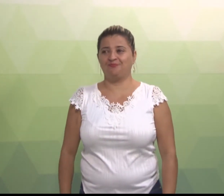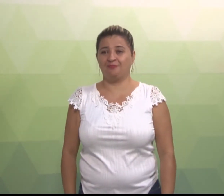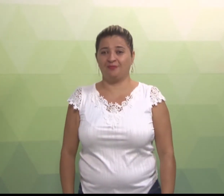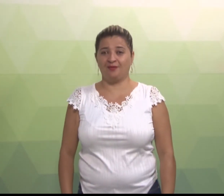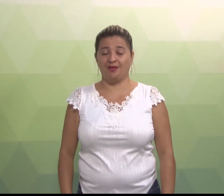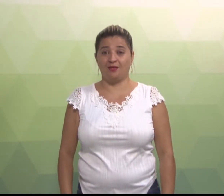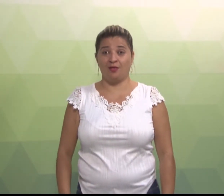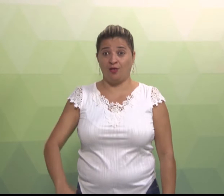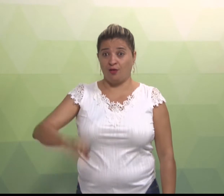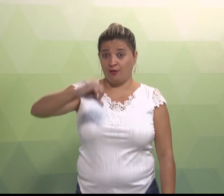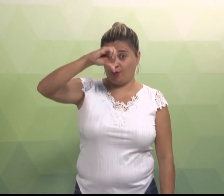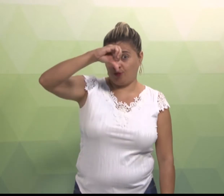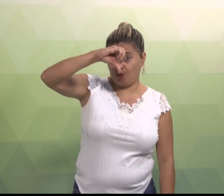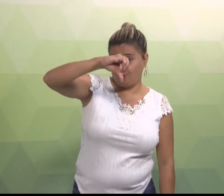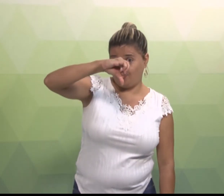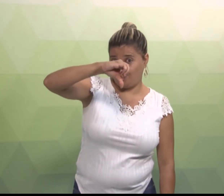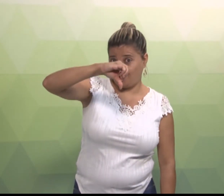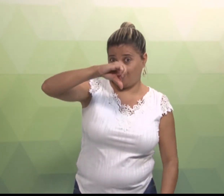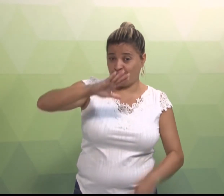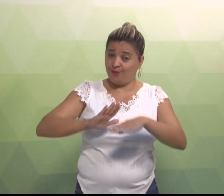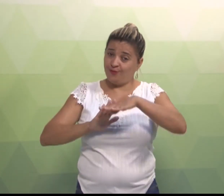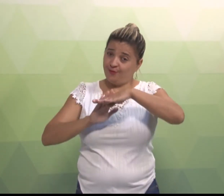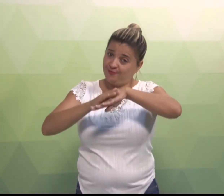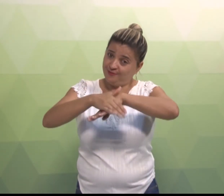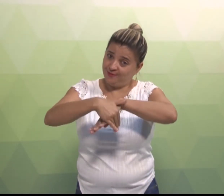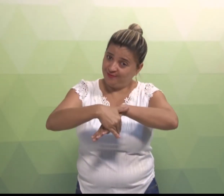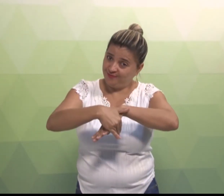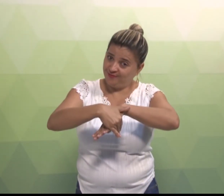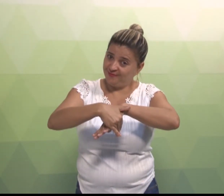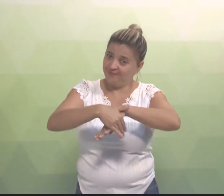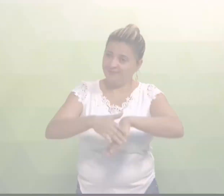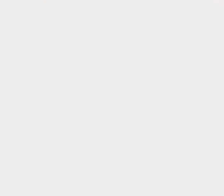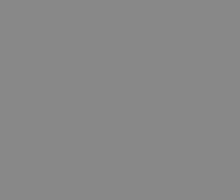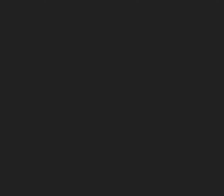um. 9 da noite.